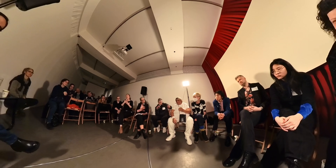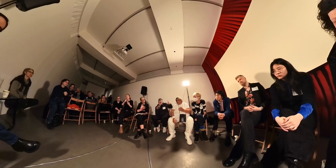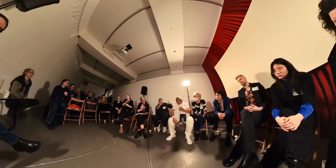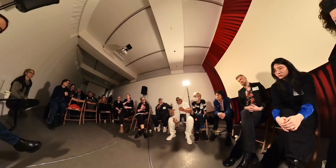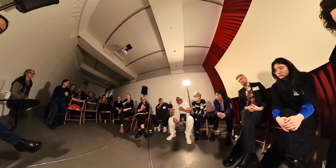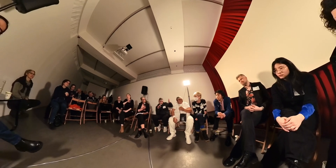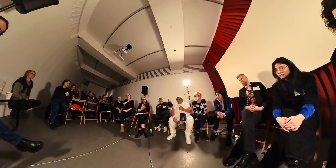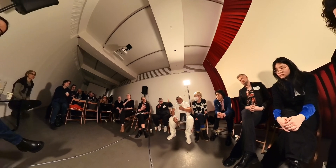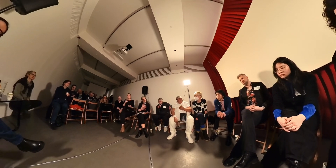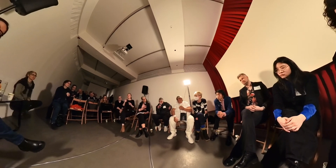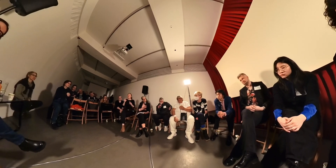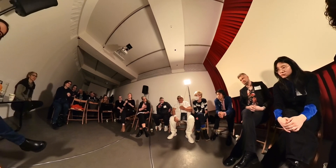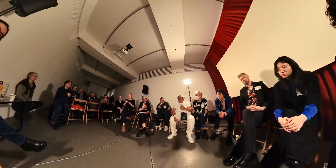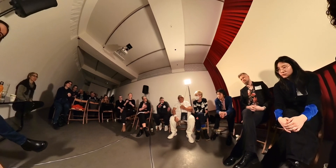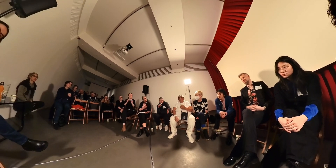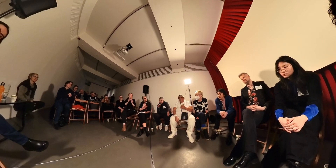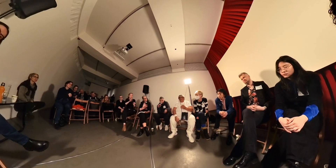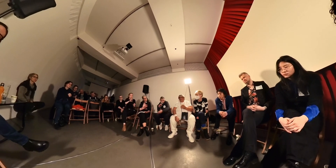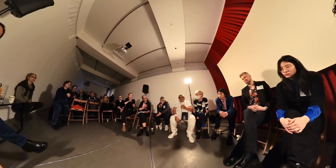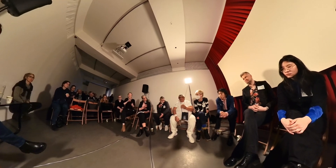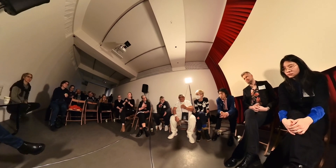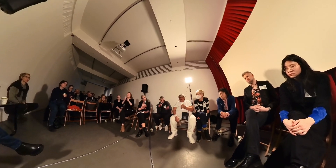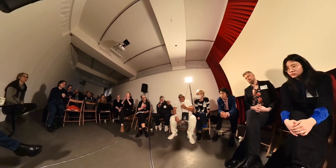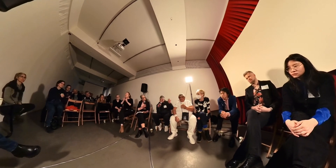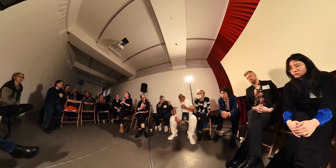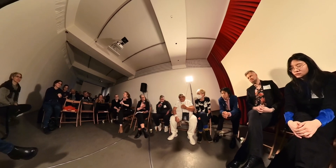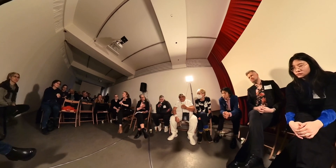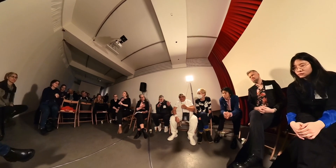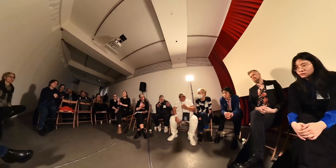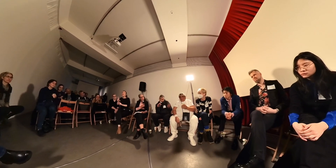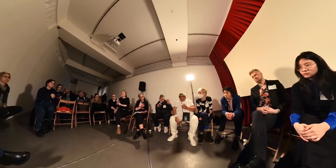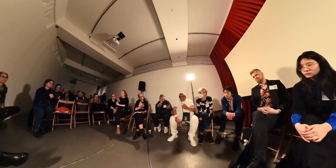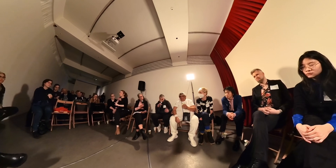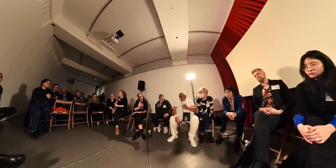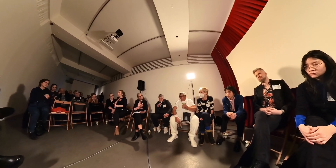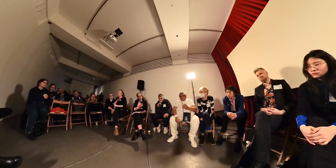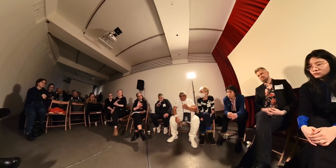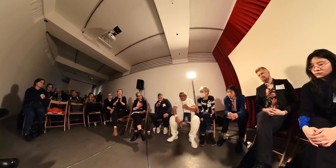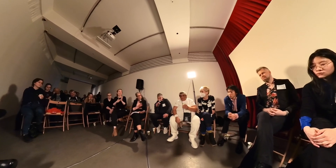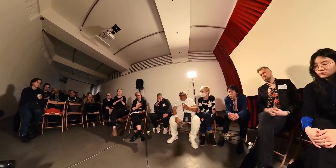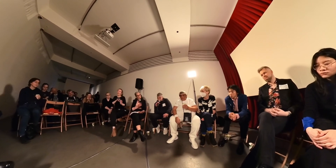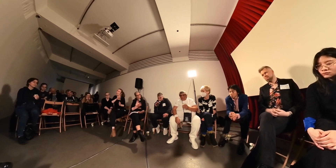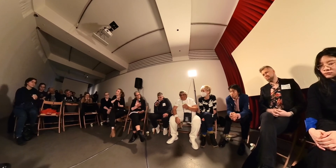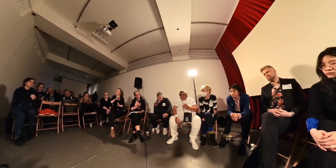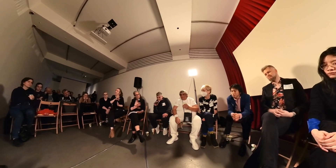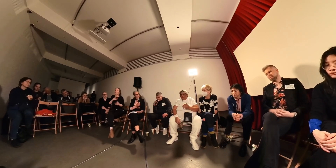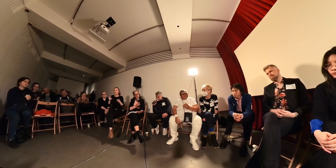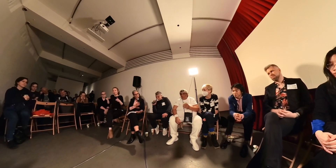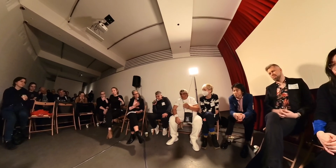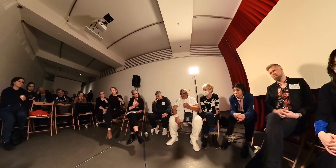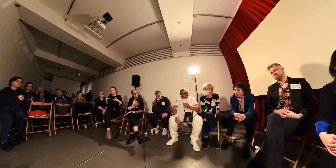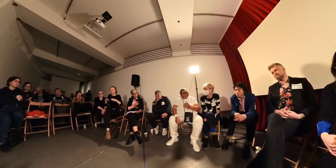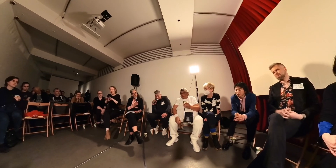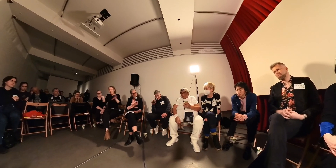přítel, tak jako je přítel Balu, Helenka, Linda, tak prostě Magda je náš přítel a my jsme fakt jedna